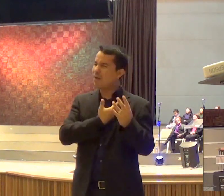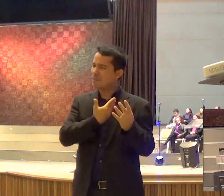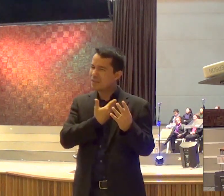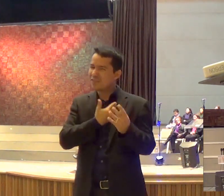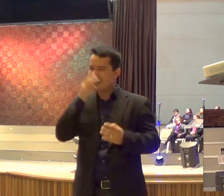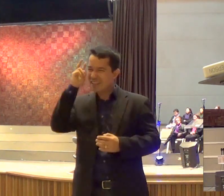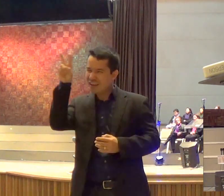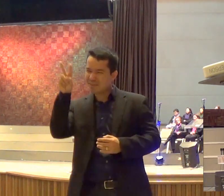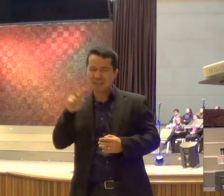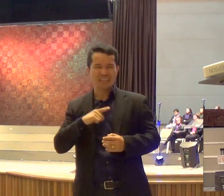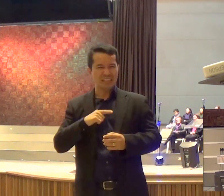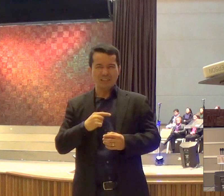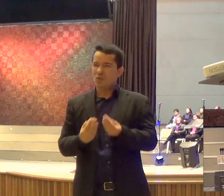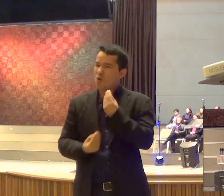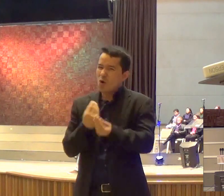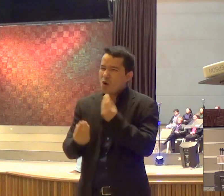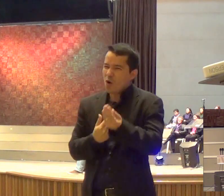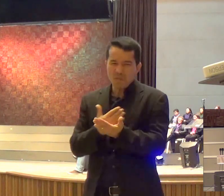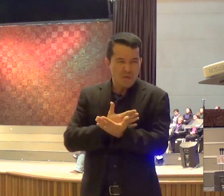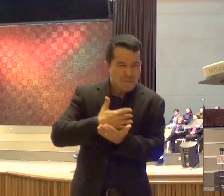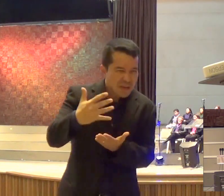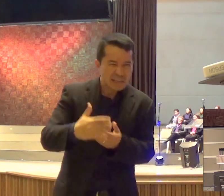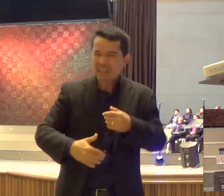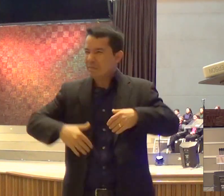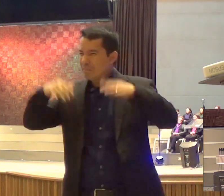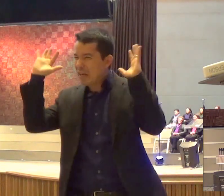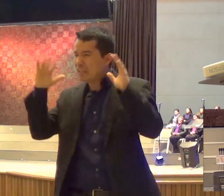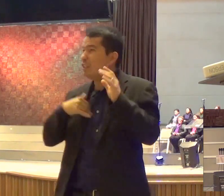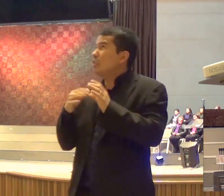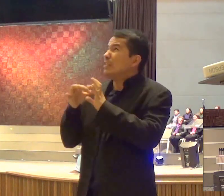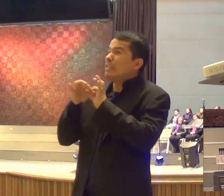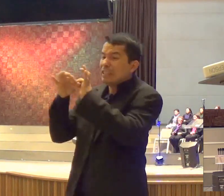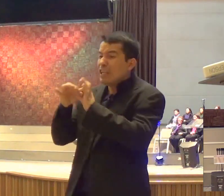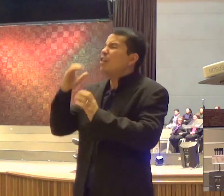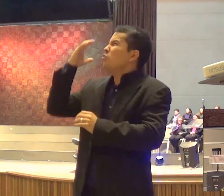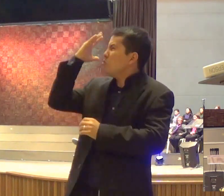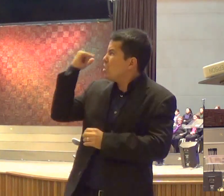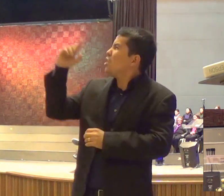estará lá na fornalha comigo ele vai passear comigo ali dentro